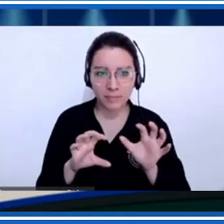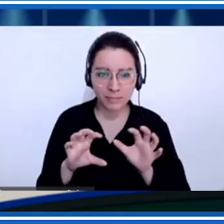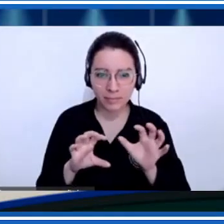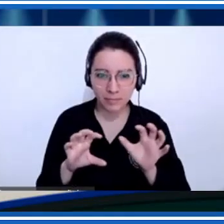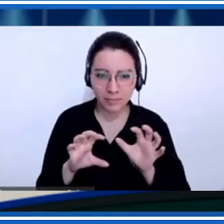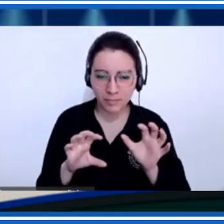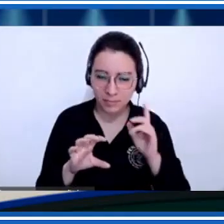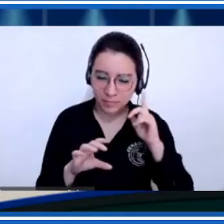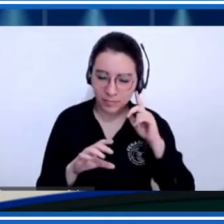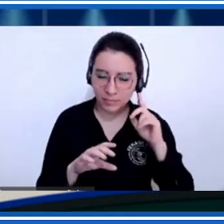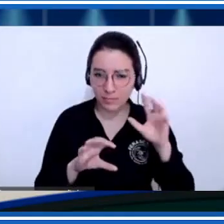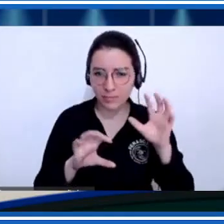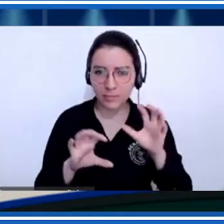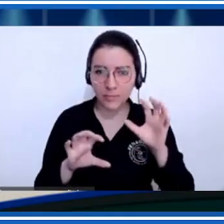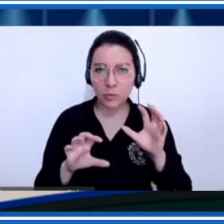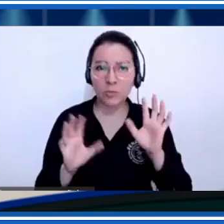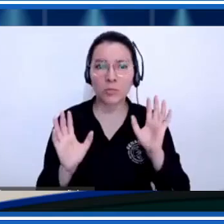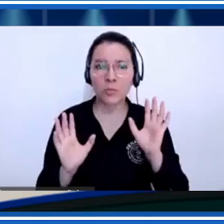tenemos unas